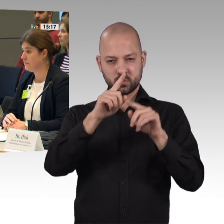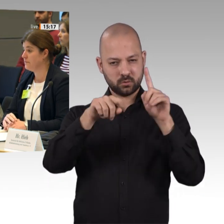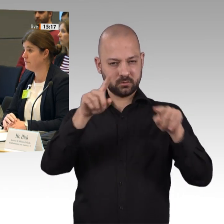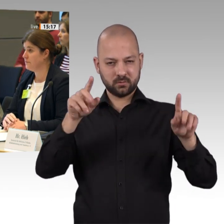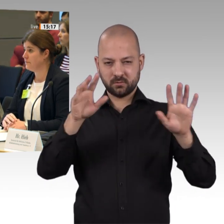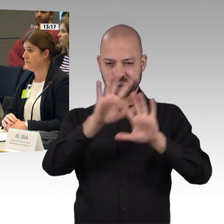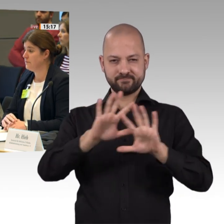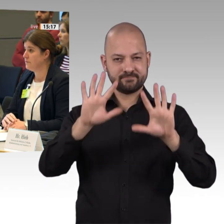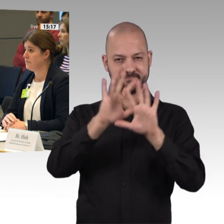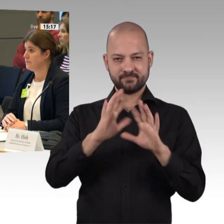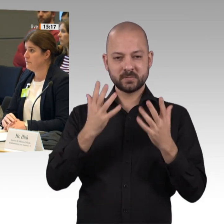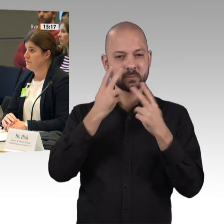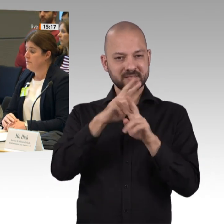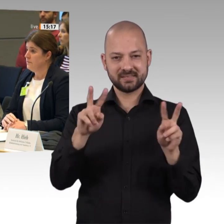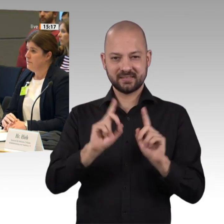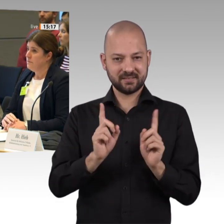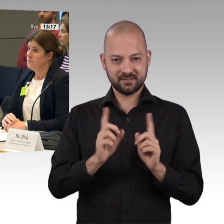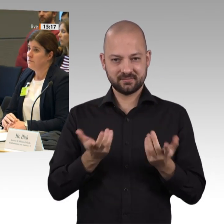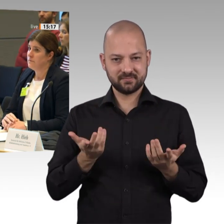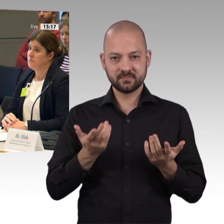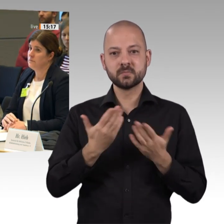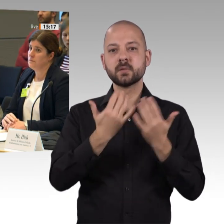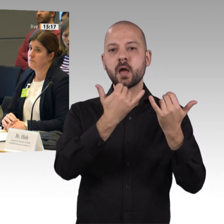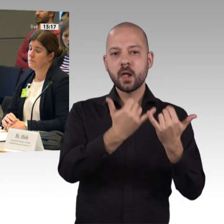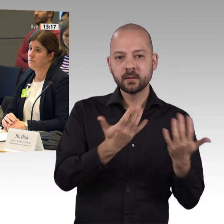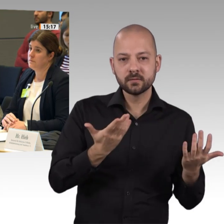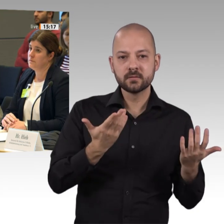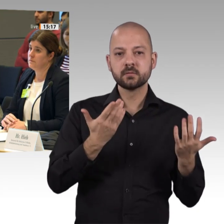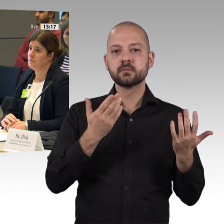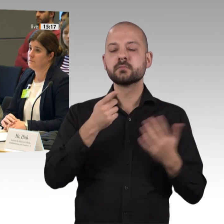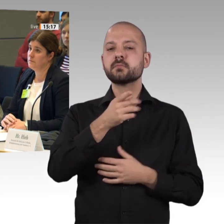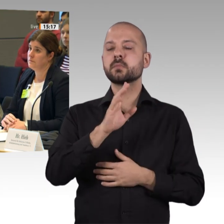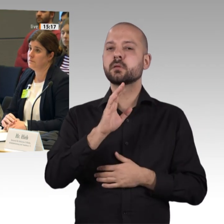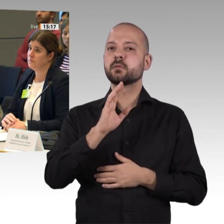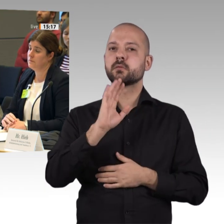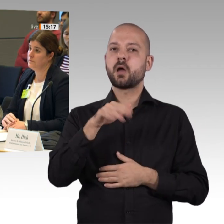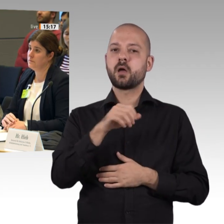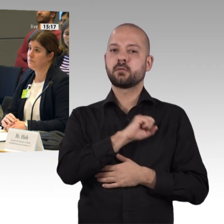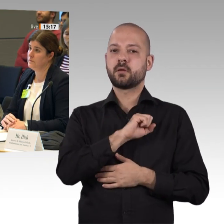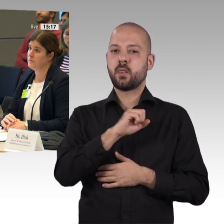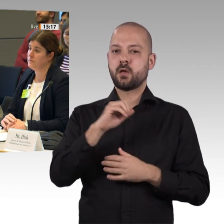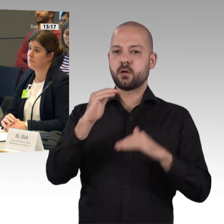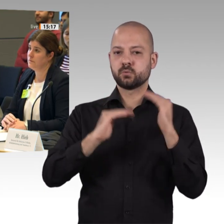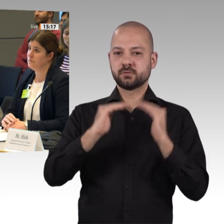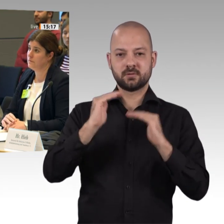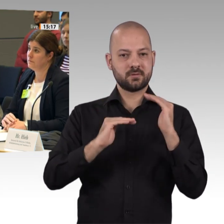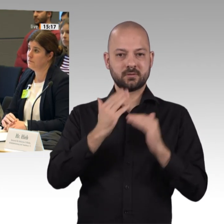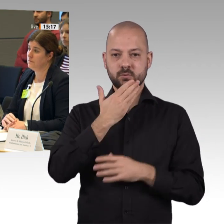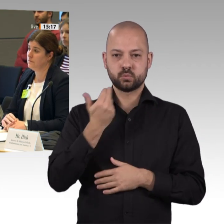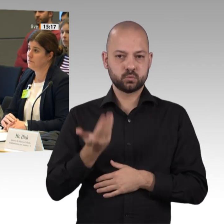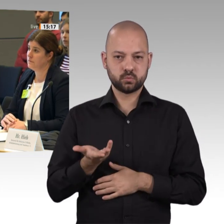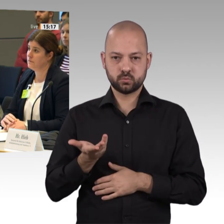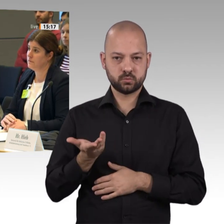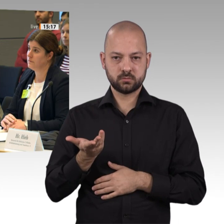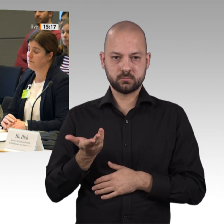eine langfristige Entlastung für Eltern mit erwachsenen Kindern mit Behinderungen handelt. Bei minderjährigen Kindern ist der Zeitraum bis zum Ablauf der